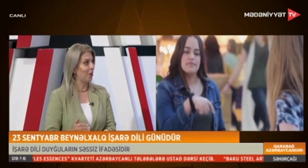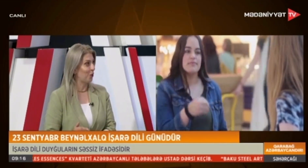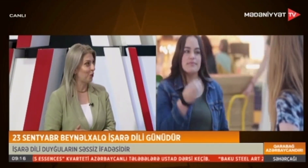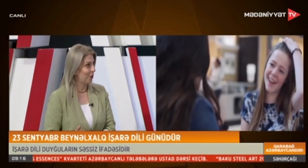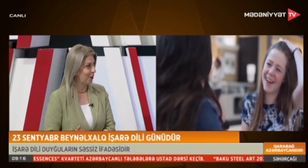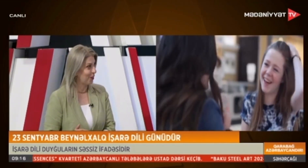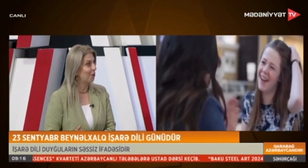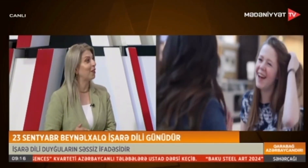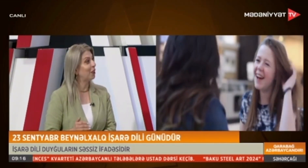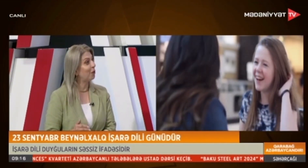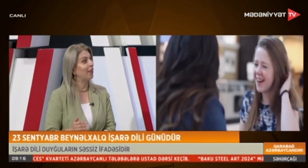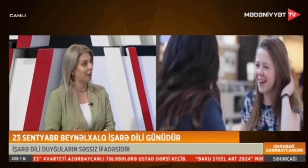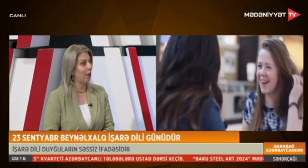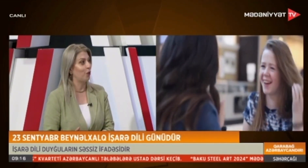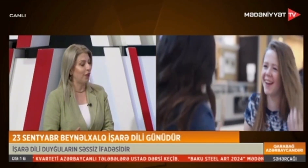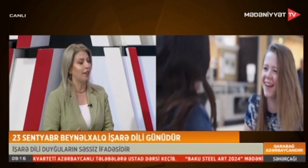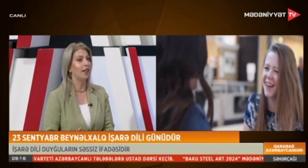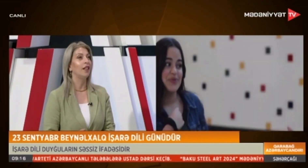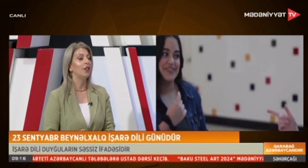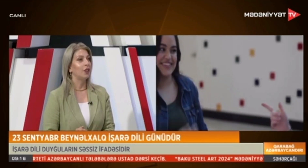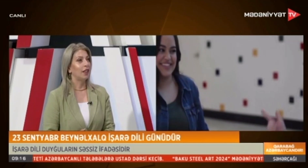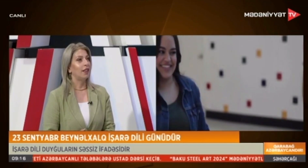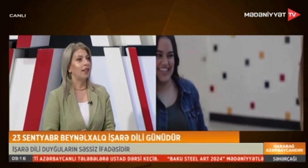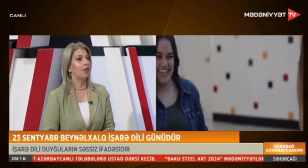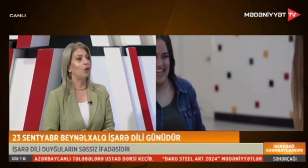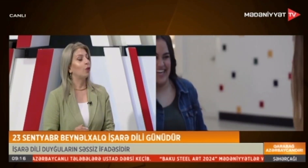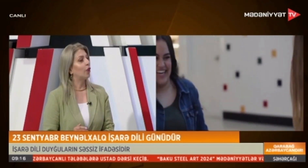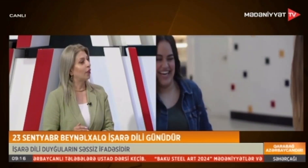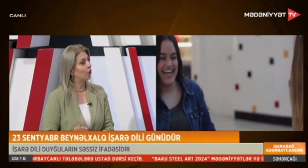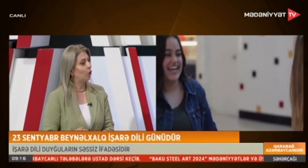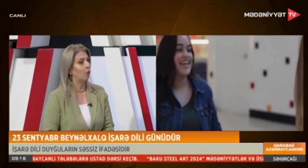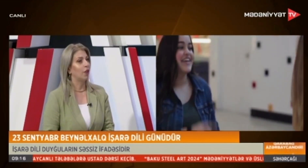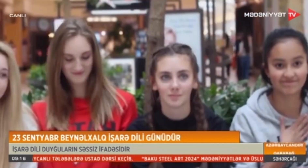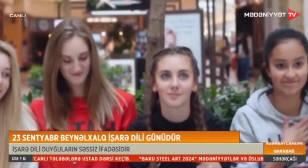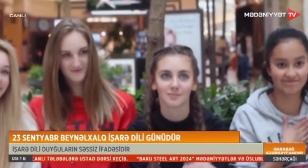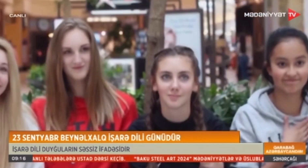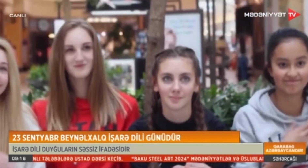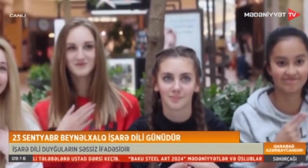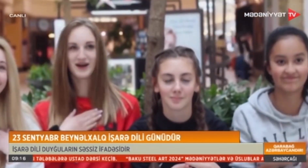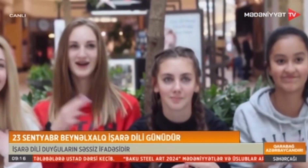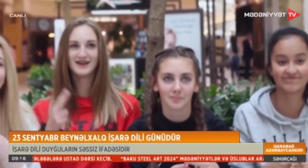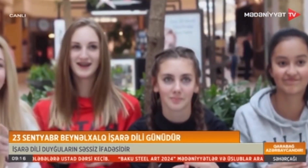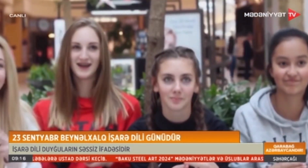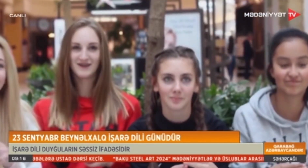sözünü yığışdırıblar, eşitmə və nitq məhdudiyyətli şəxslərin o hüquqlarının qorunması, onların belə cəmiyyətə adaptasiyası,